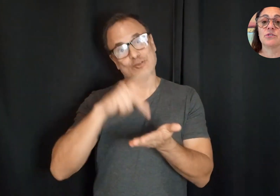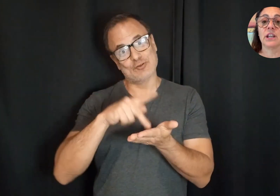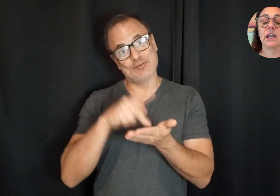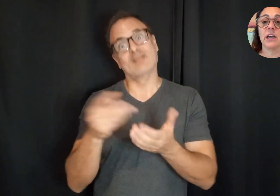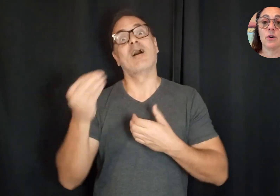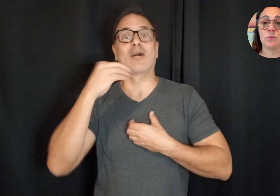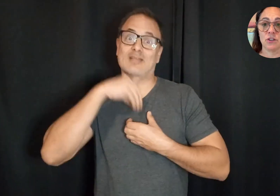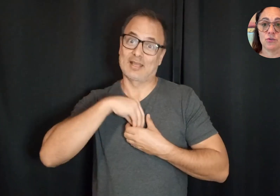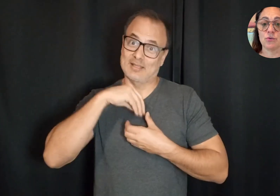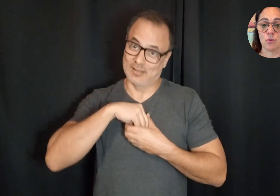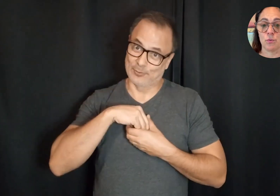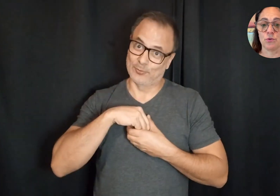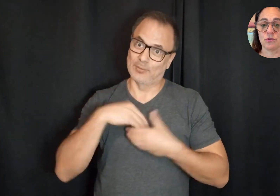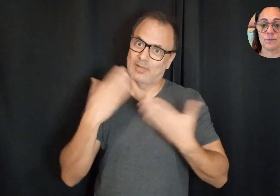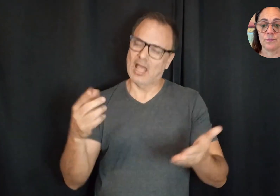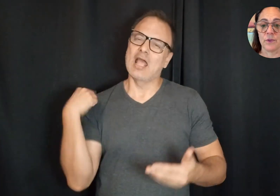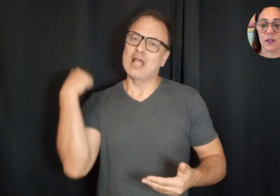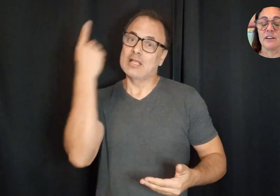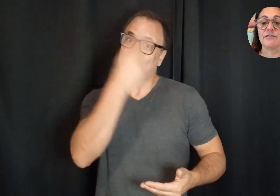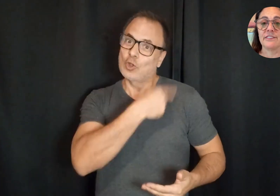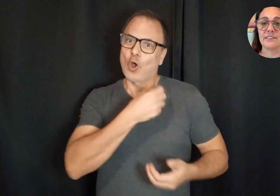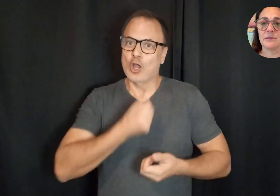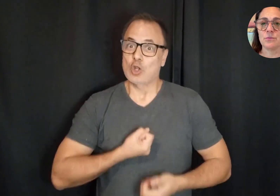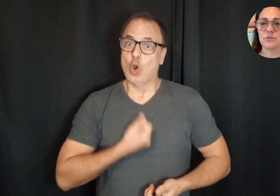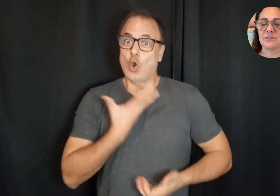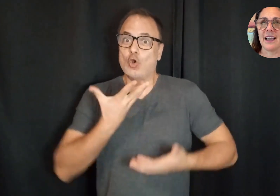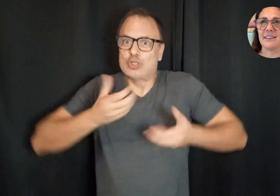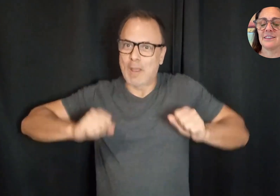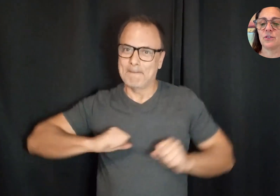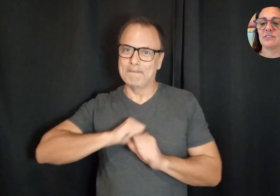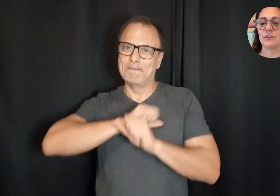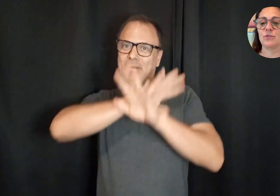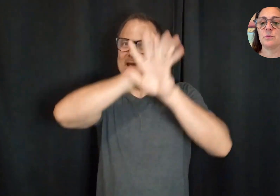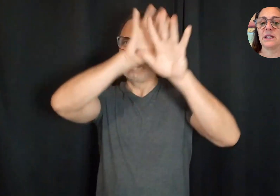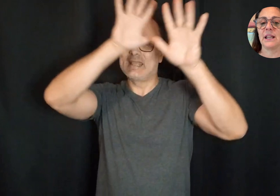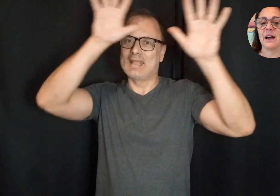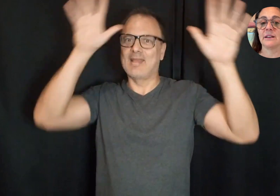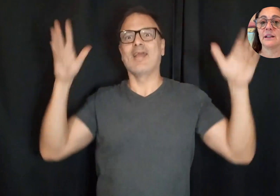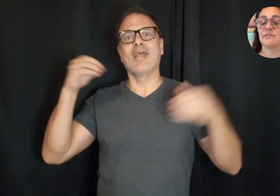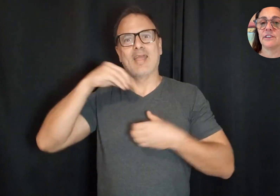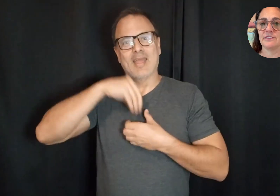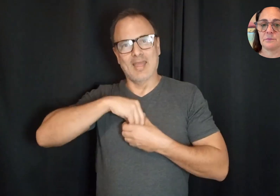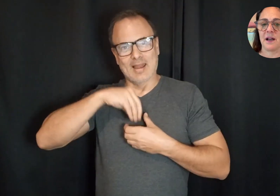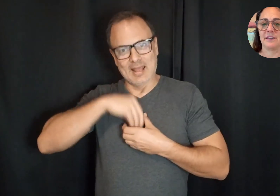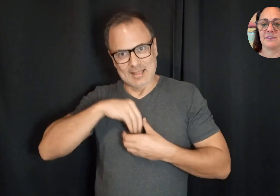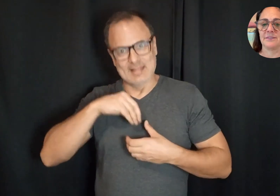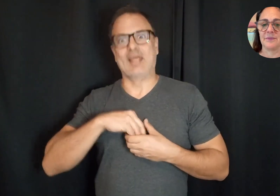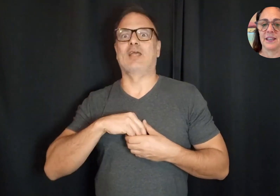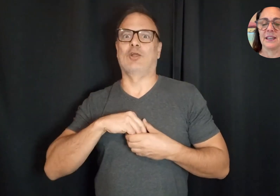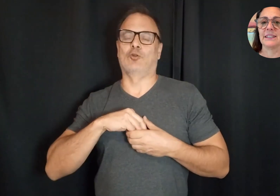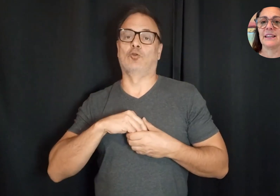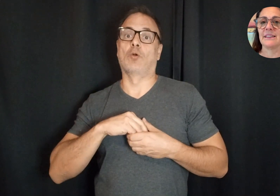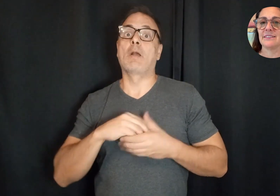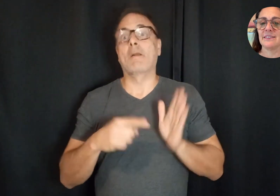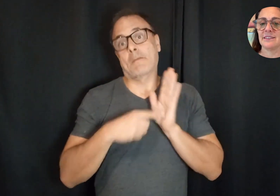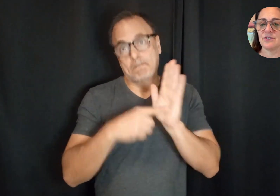quem realmente somos. Façamos essa nossa luz brilhar cada vez mais, que ela